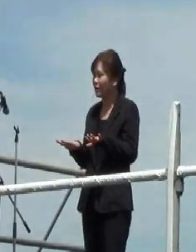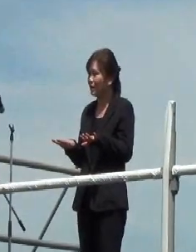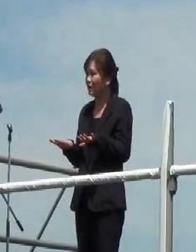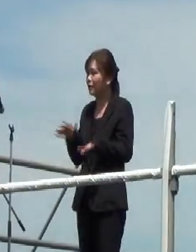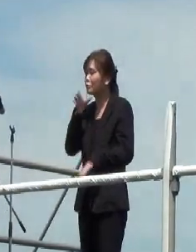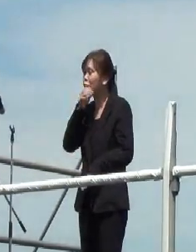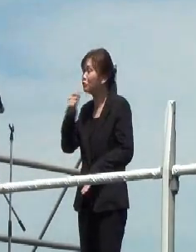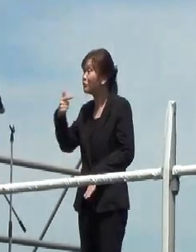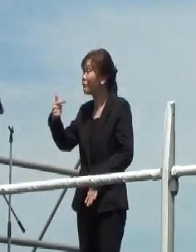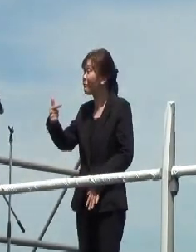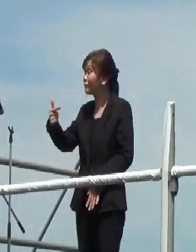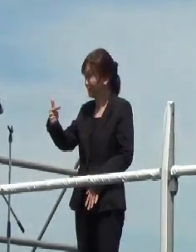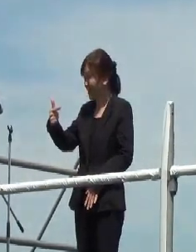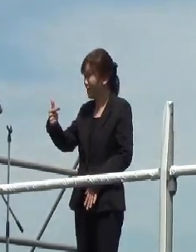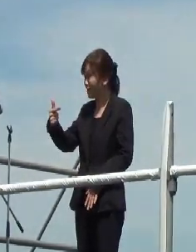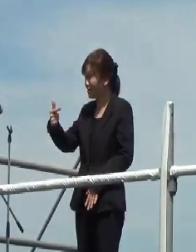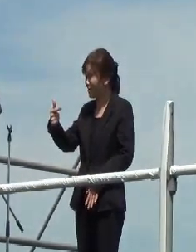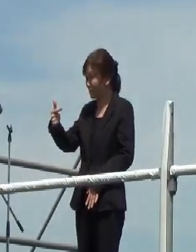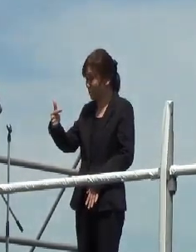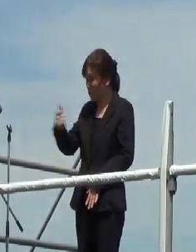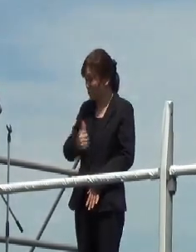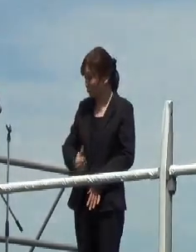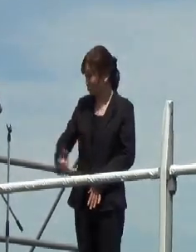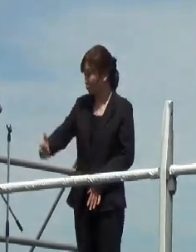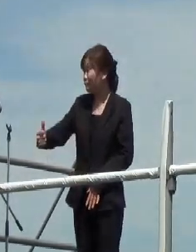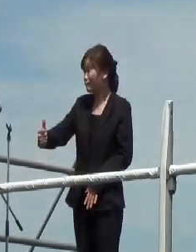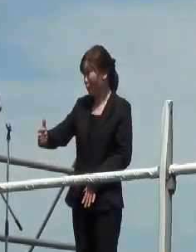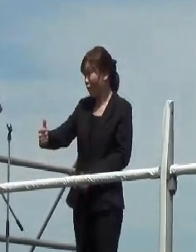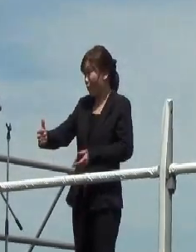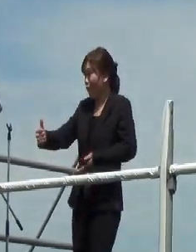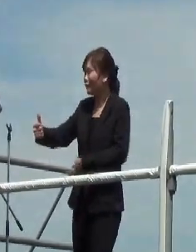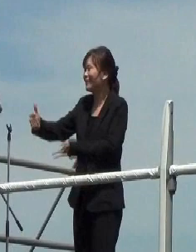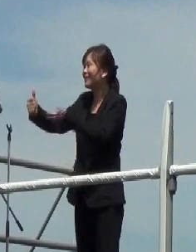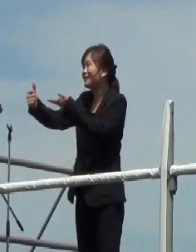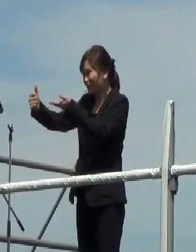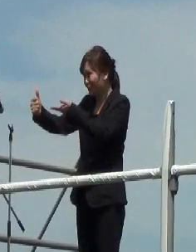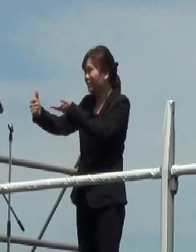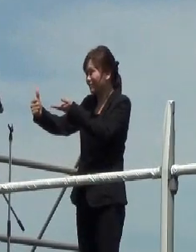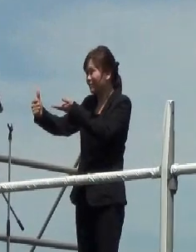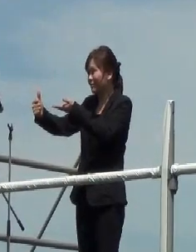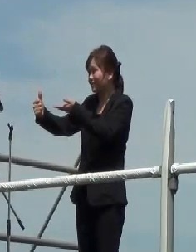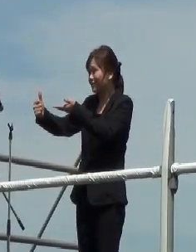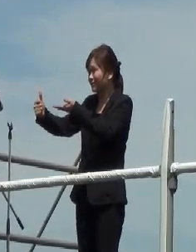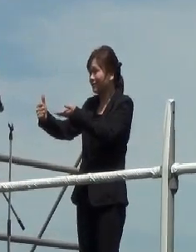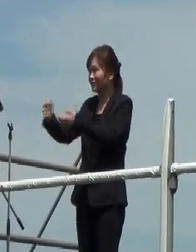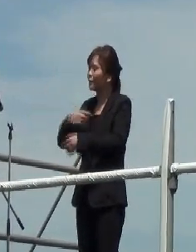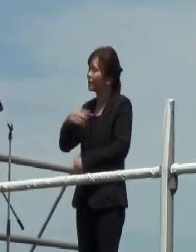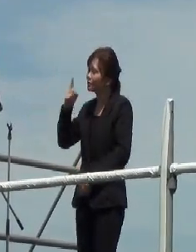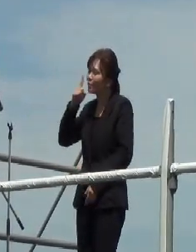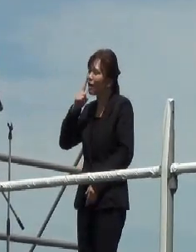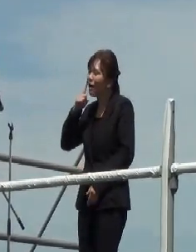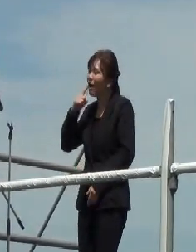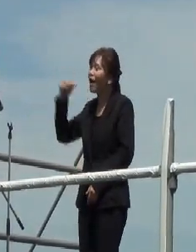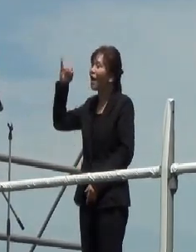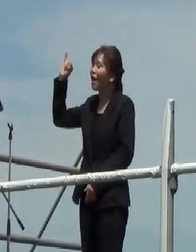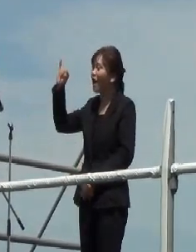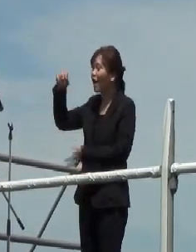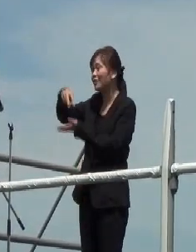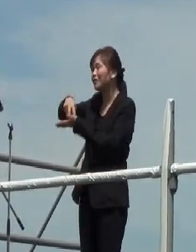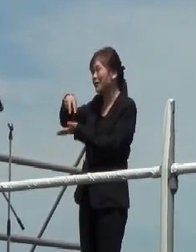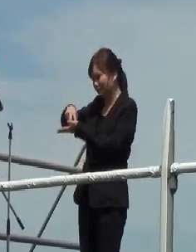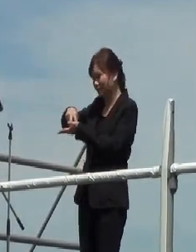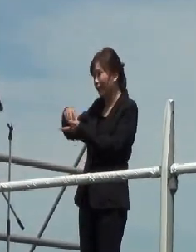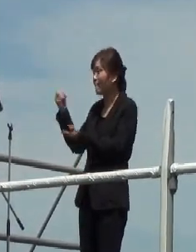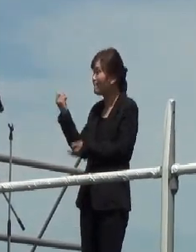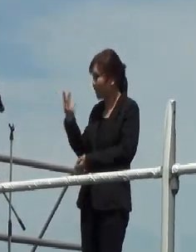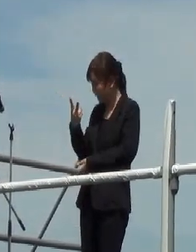6歳になる男の子を育てています、母であり、そして、歌を